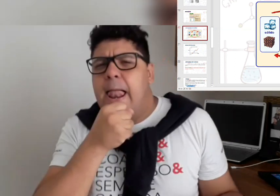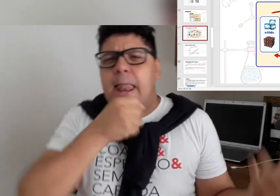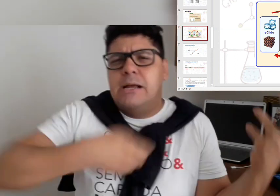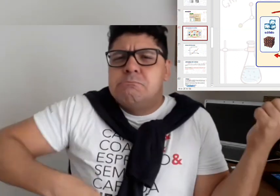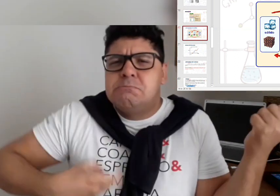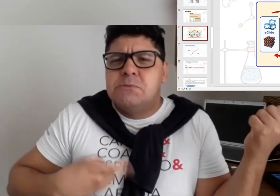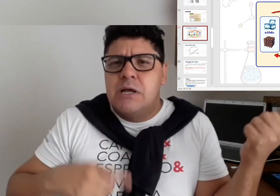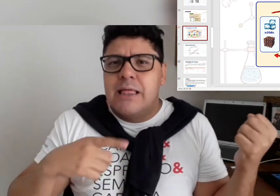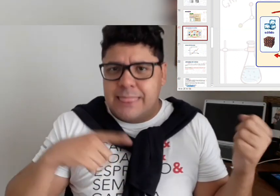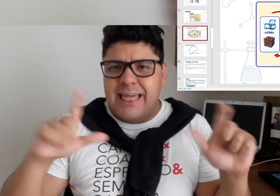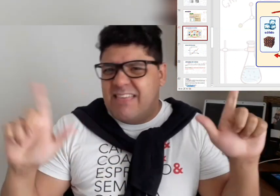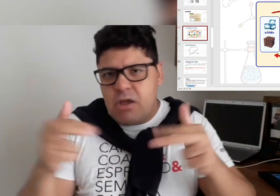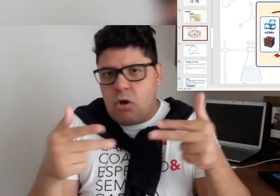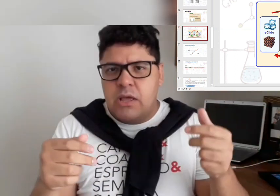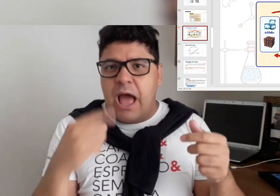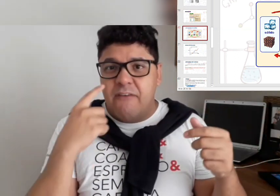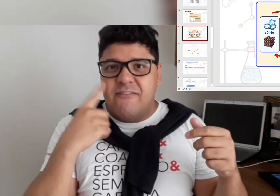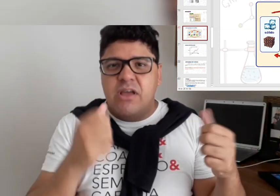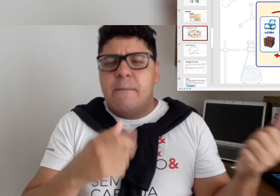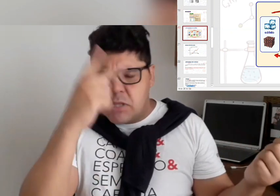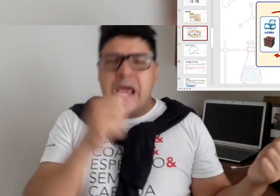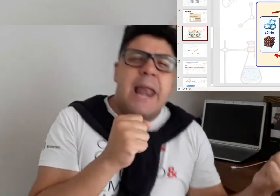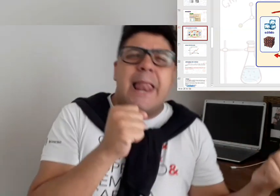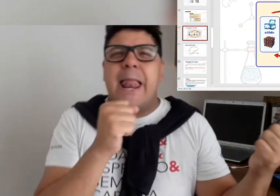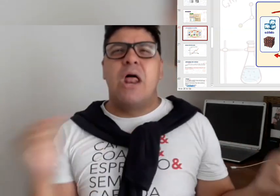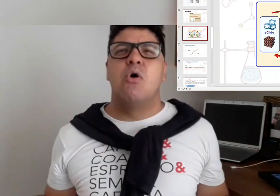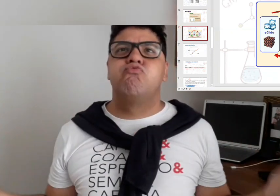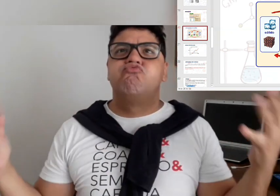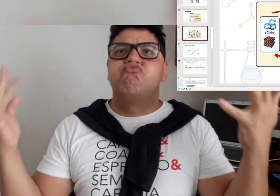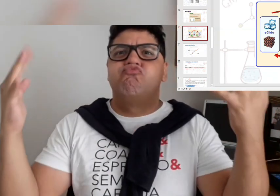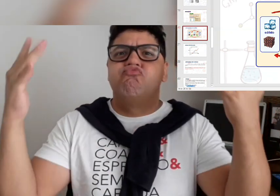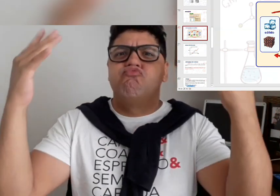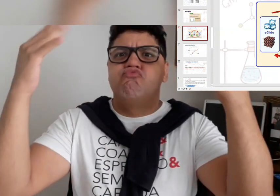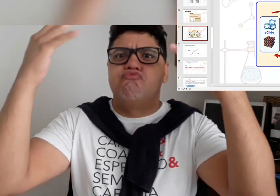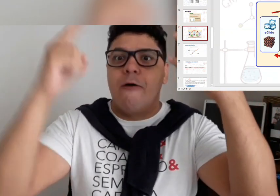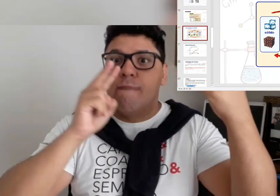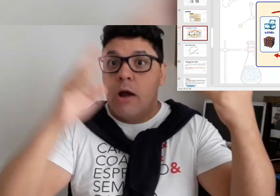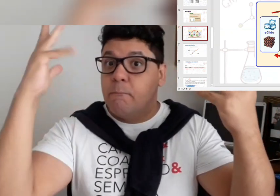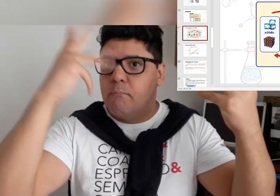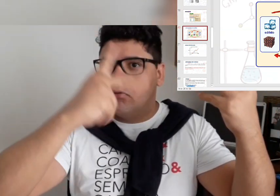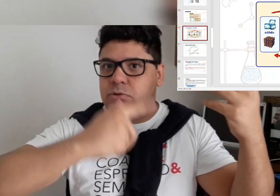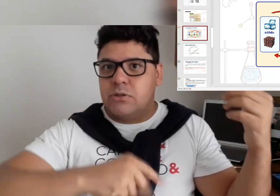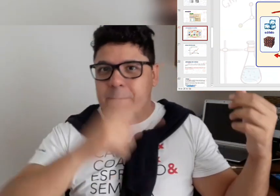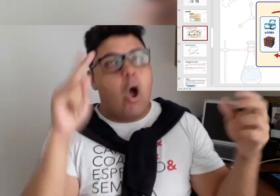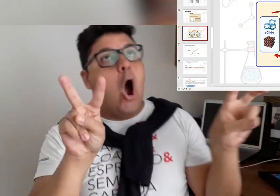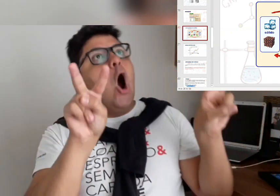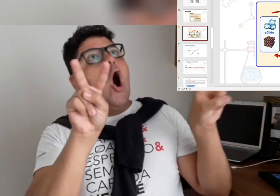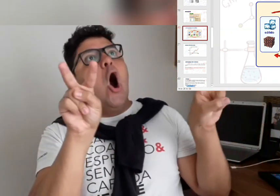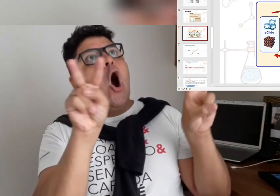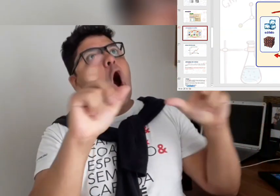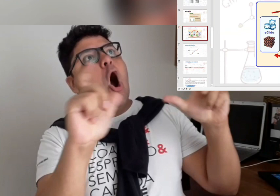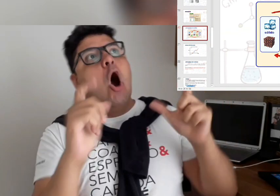aquele efeito que dá aquela fumaça no palco. Aquela fumaça não é nada pegando fogo, não. Aquela fumaça